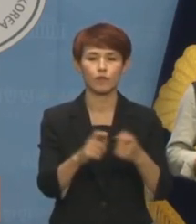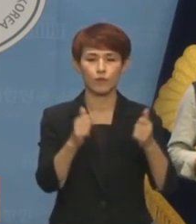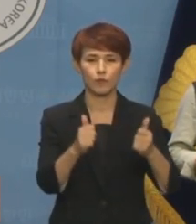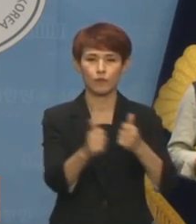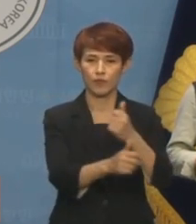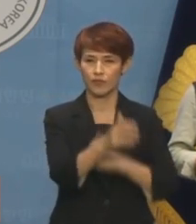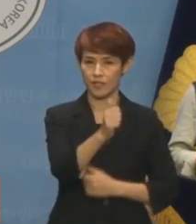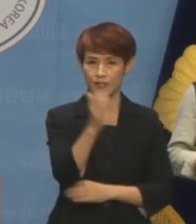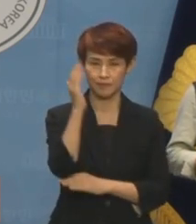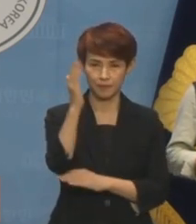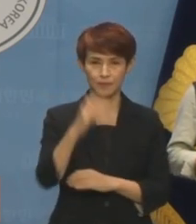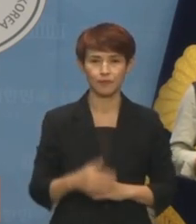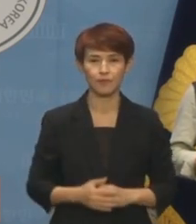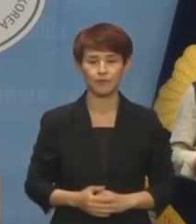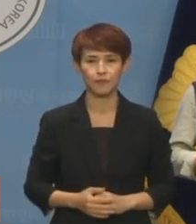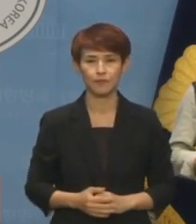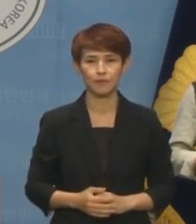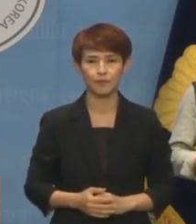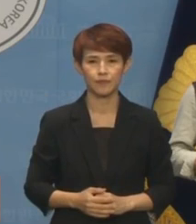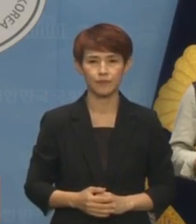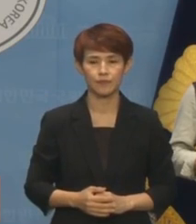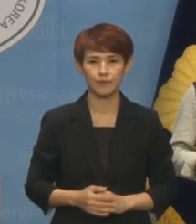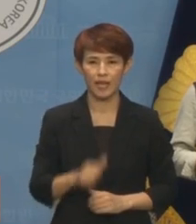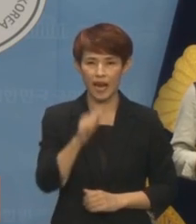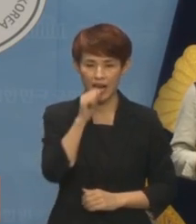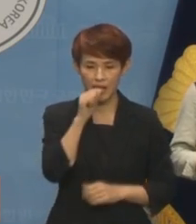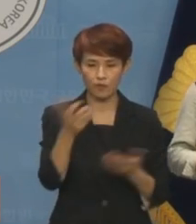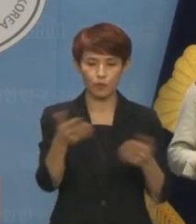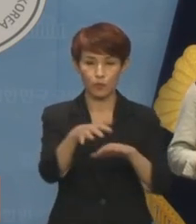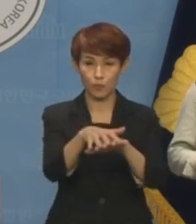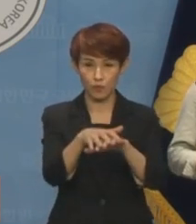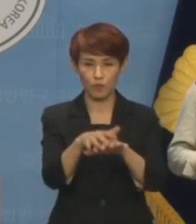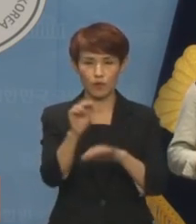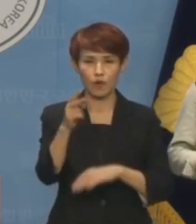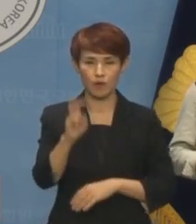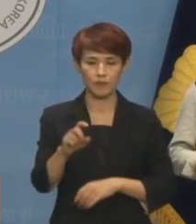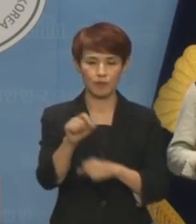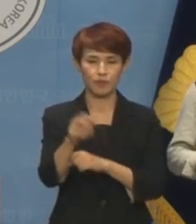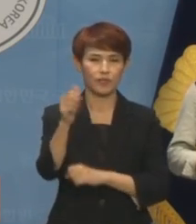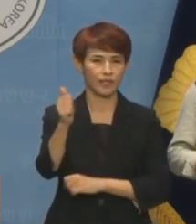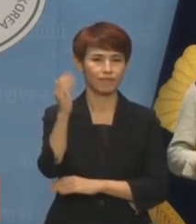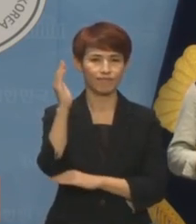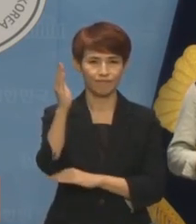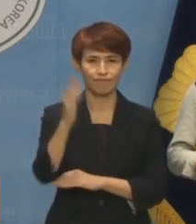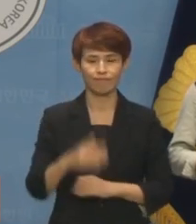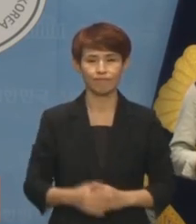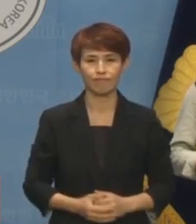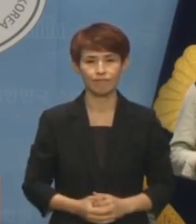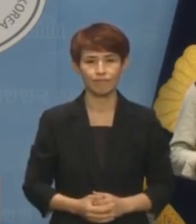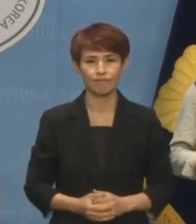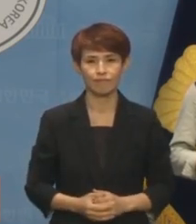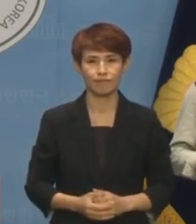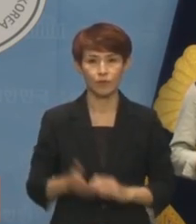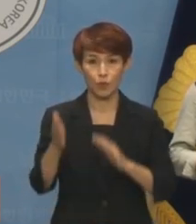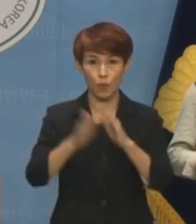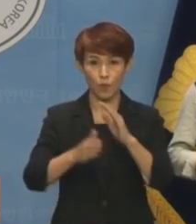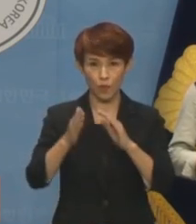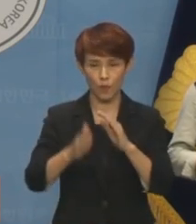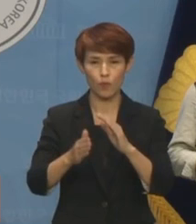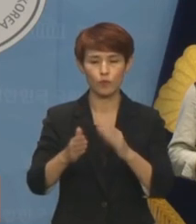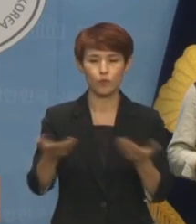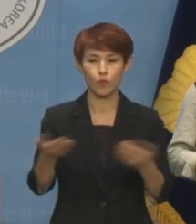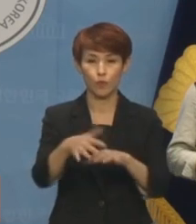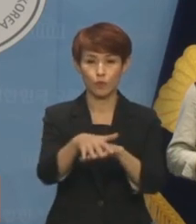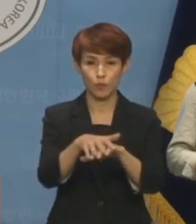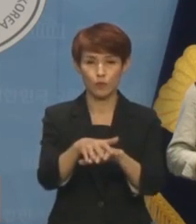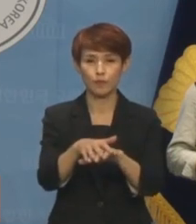있겠습니다. 현장 발언으로는 금속노조 엄상진 사무처장님, 그리고 두 번째로 공공운수노조